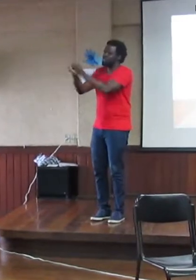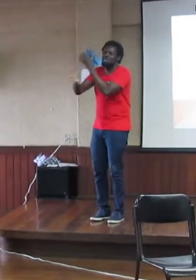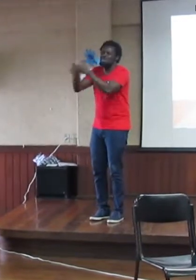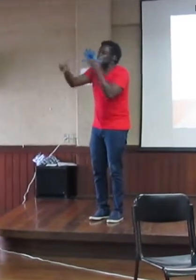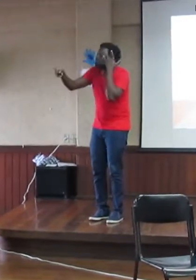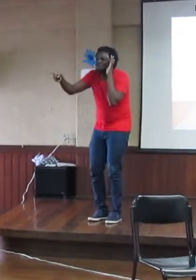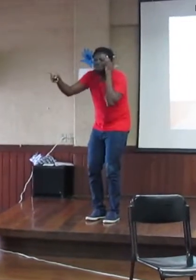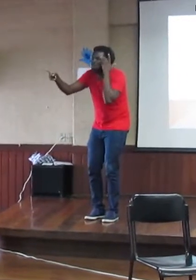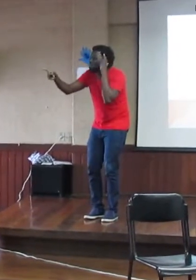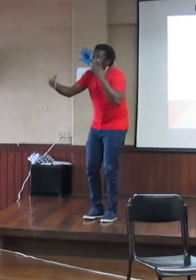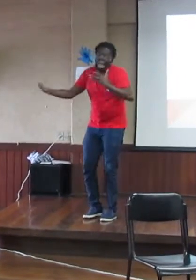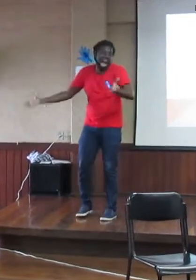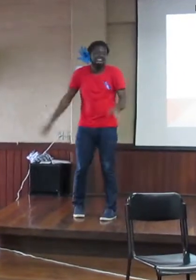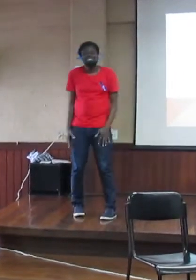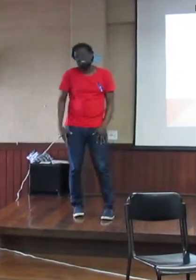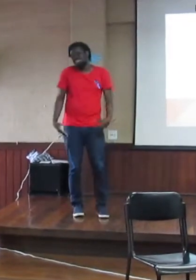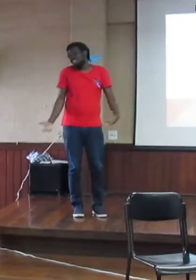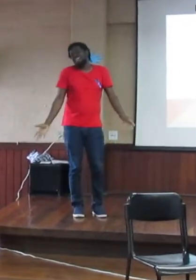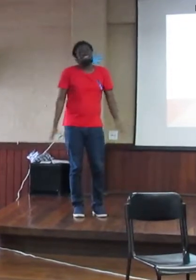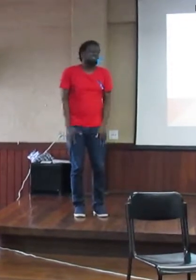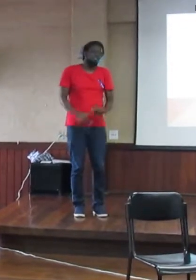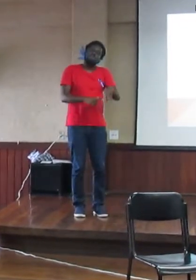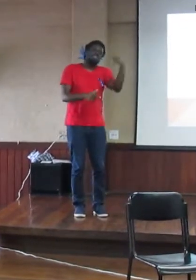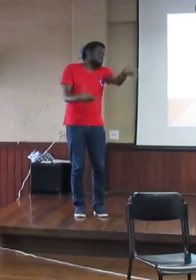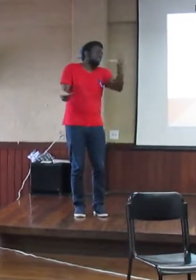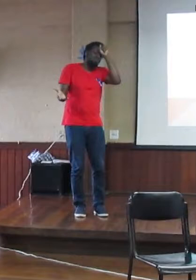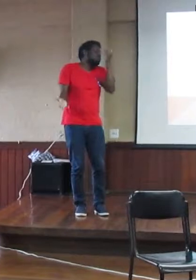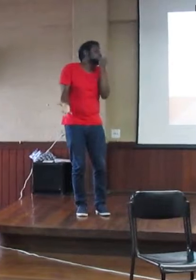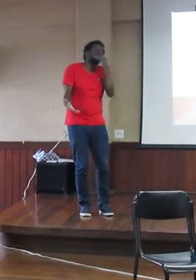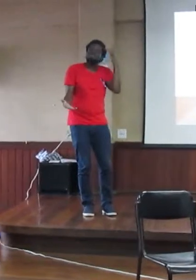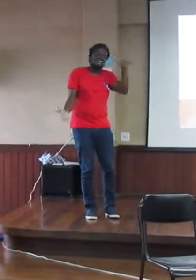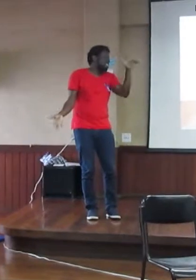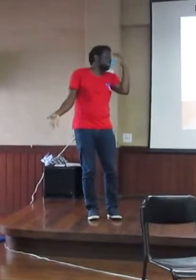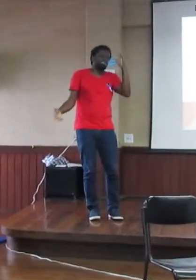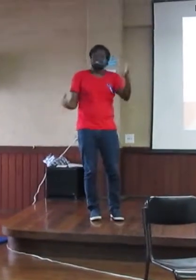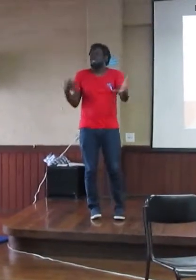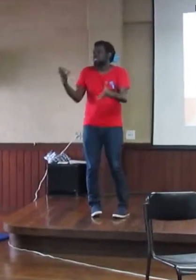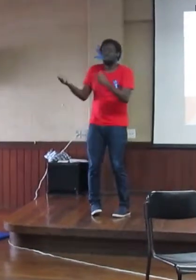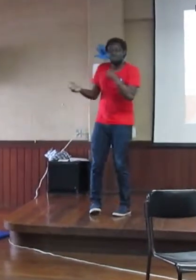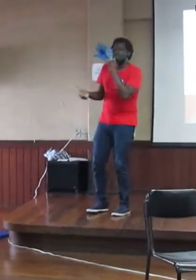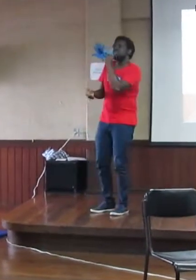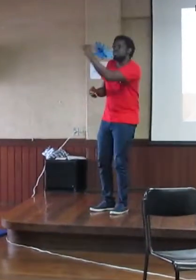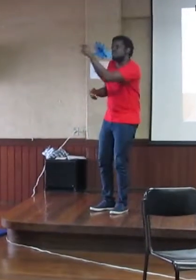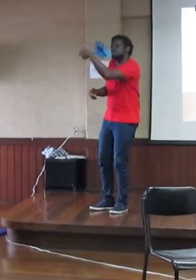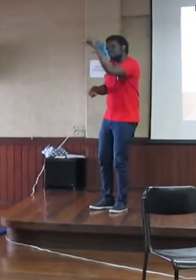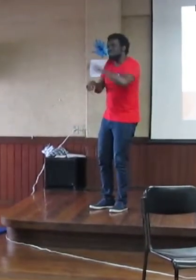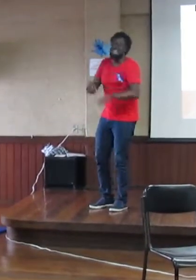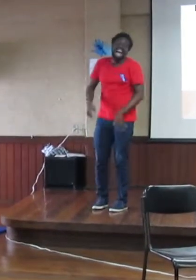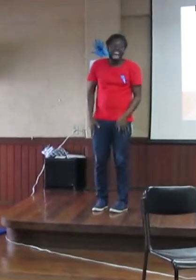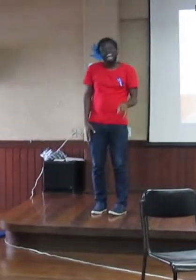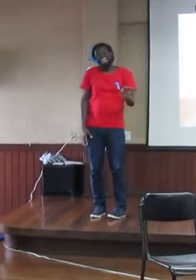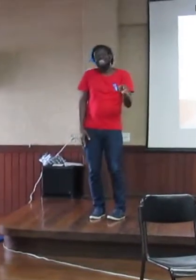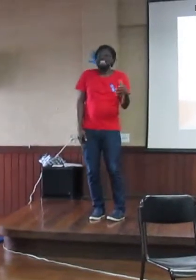comunicar, vai ser tudo acessível. Agora, se a sociedade ela não se dispõe a aprender a língua de sinais, fica muito difícil. Algumas pessoas